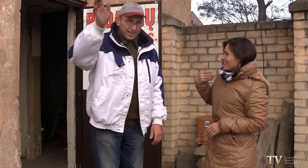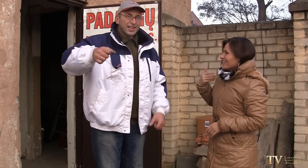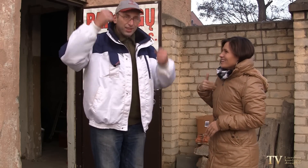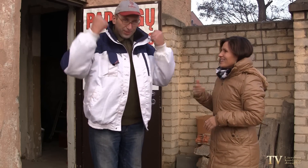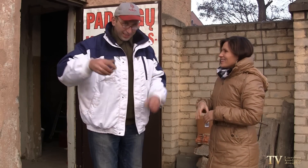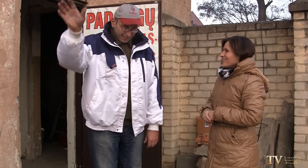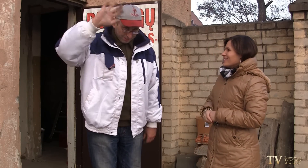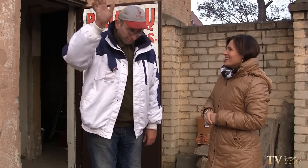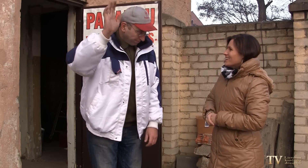Sveiki,